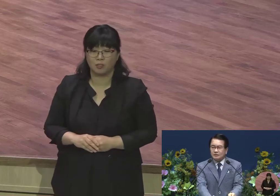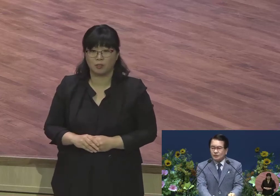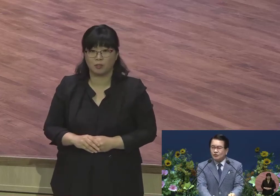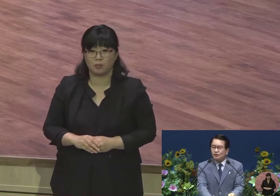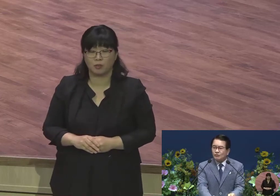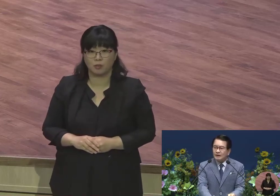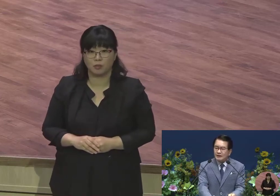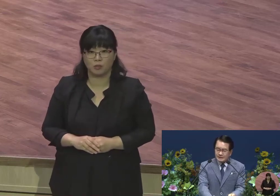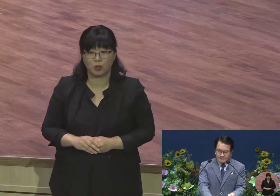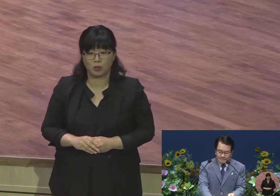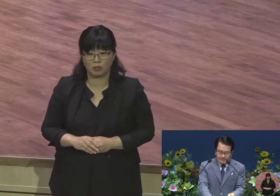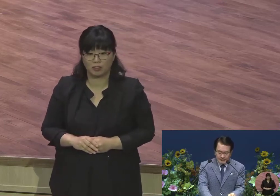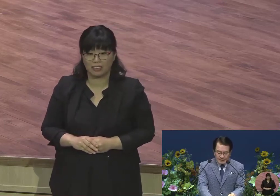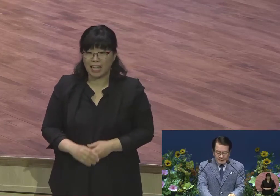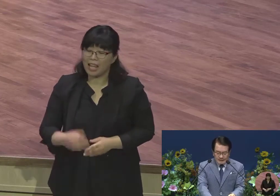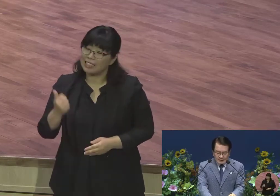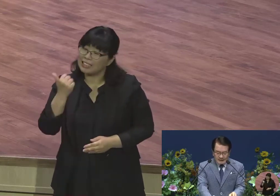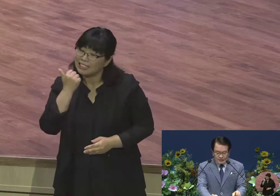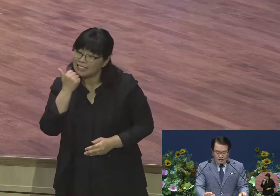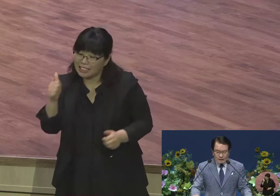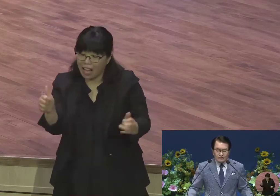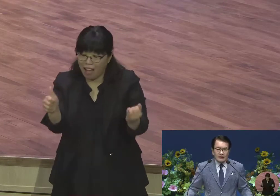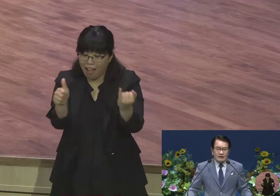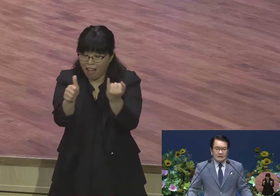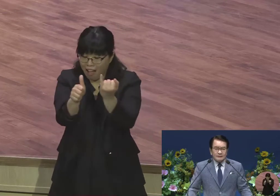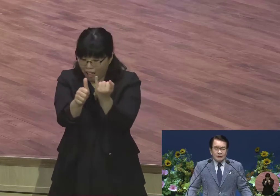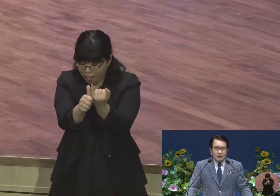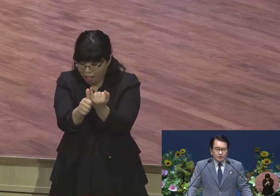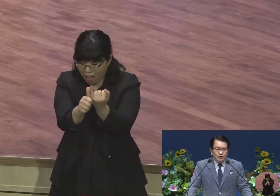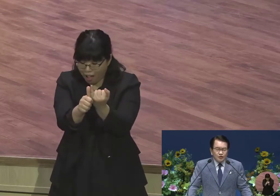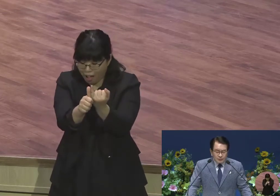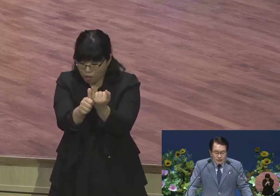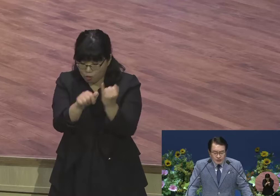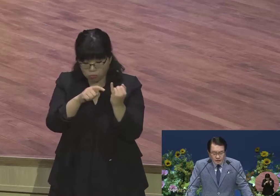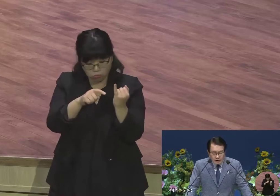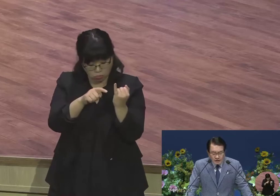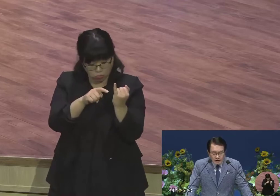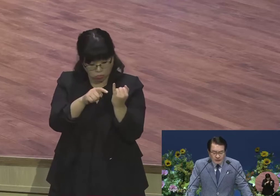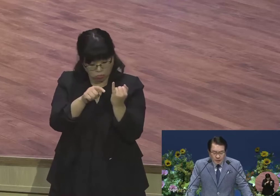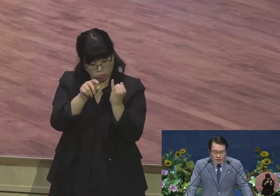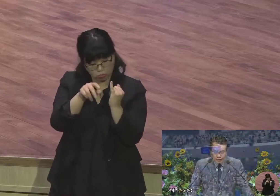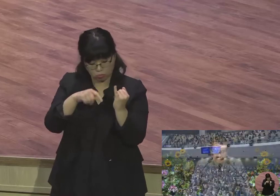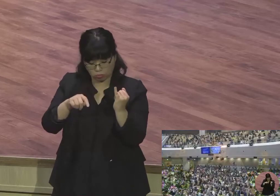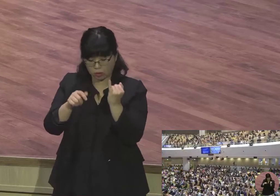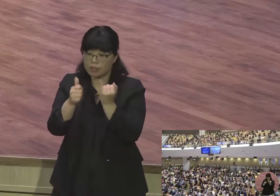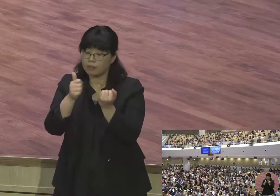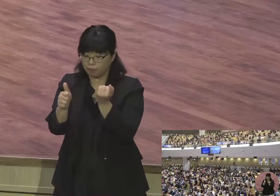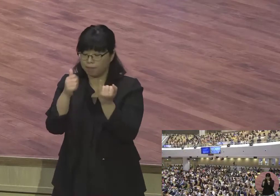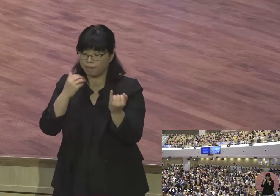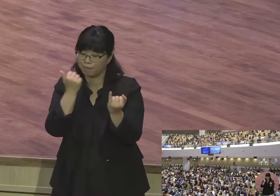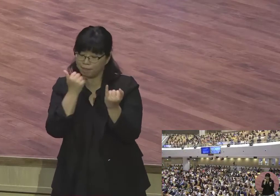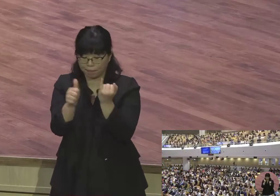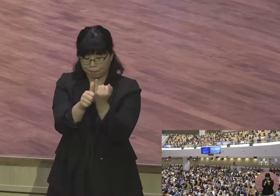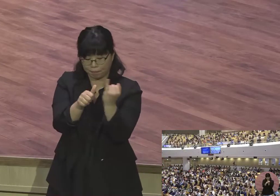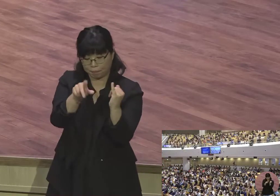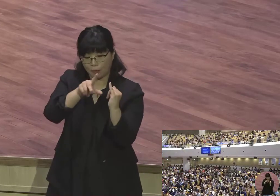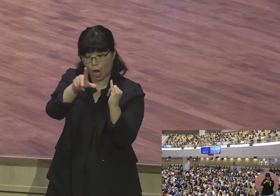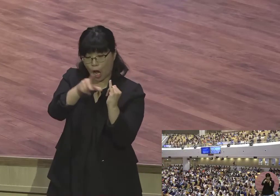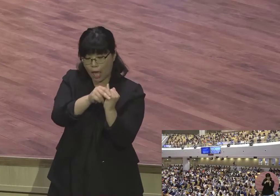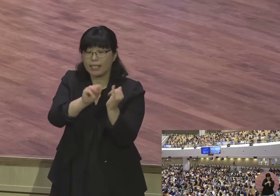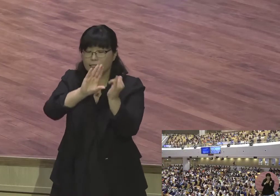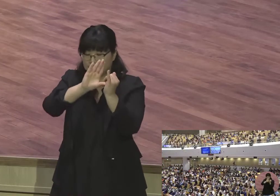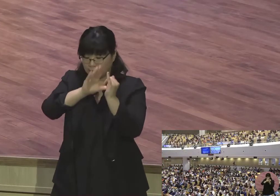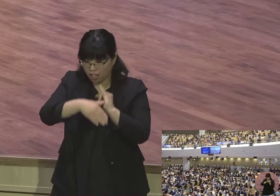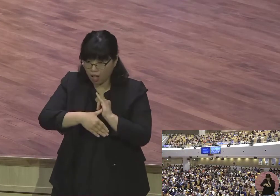말씀했어요 두 국민이 내 태중에 있구나 두 민족이 너 복중에서부터 나누리리라